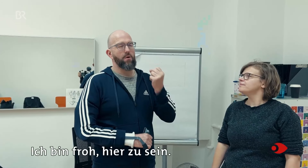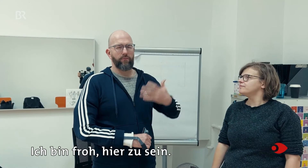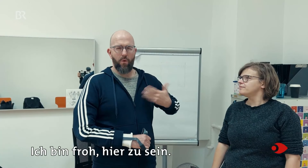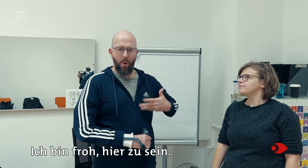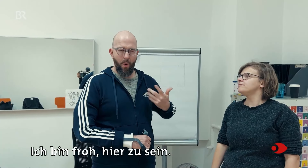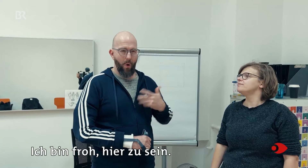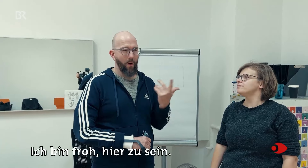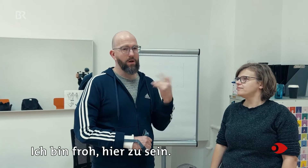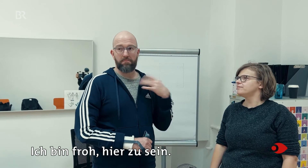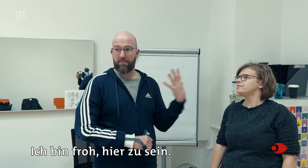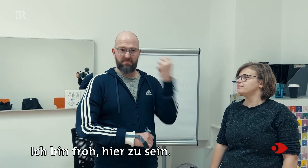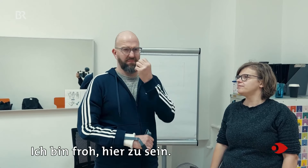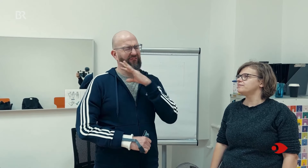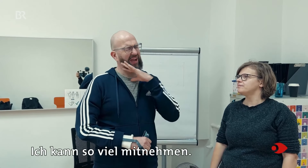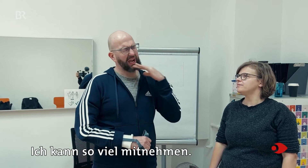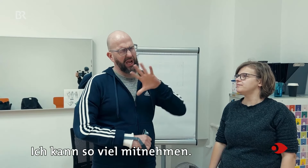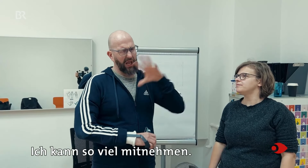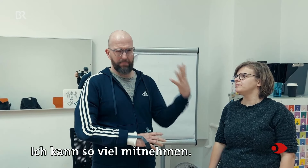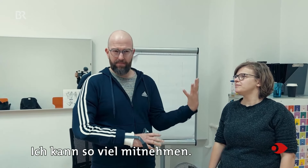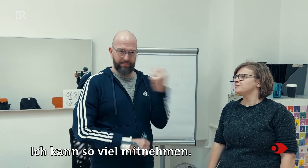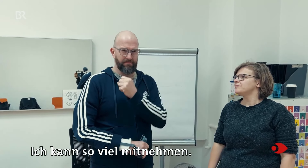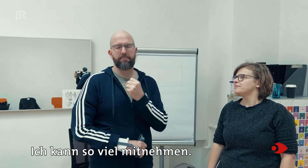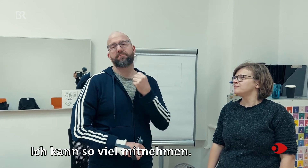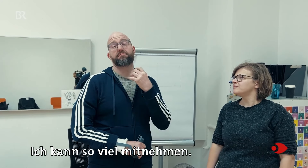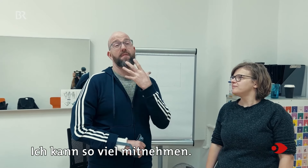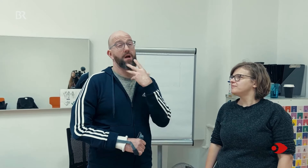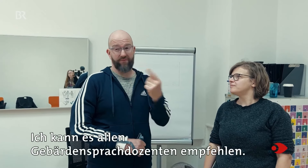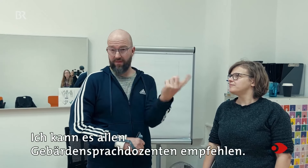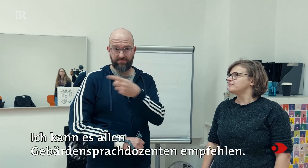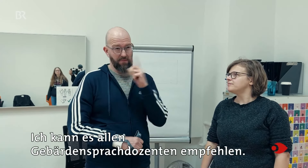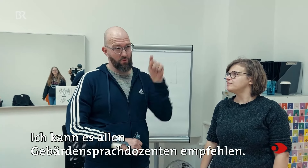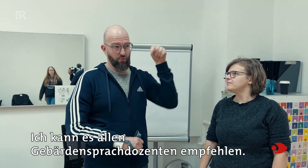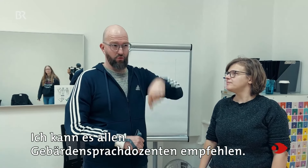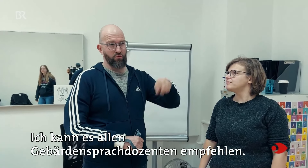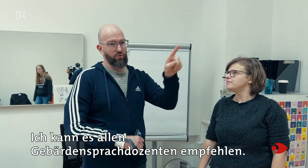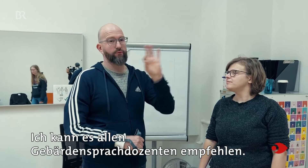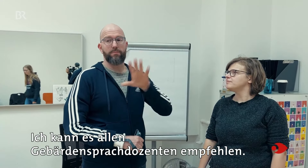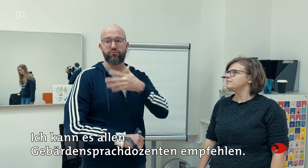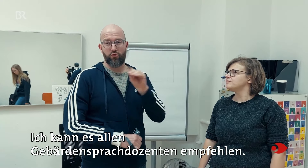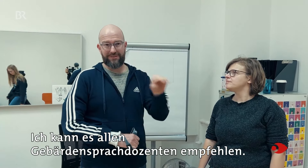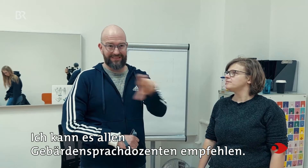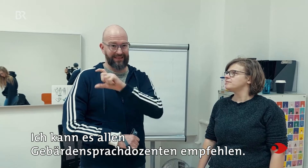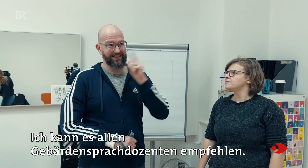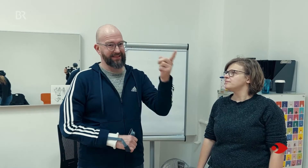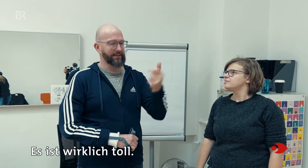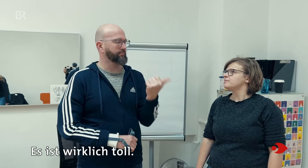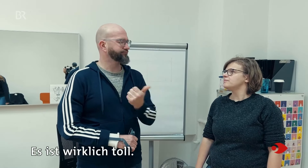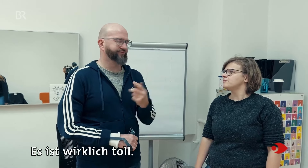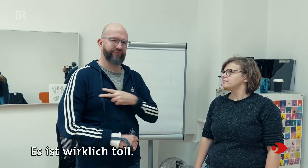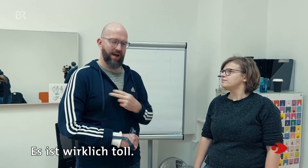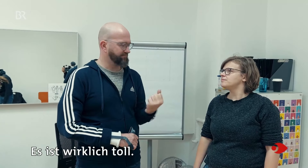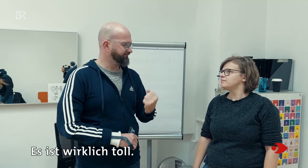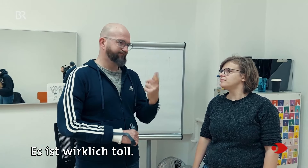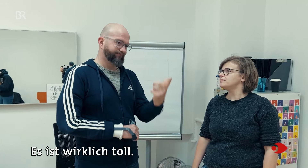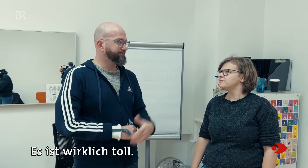Ich bin froh, hier zu sein. Ich kann so viel mitnehmen. Ich kann es allen Gebärdensprachdozenten empfehlen. Es ist wirklich toll.